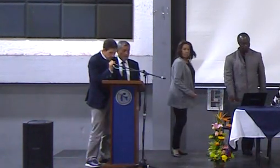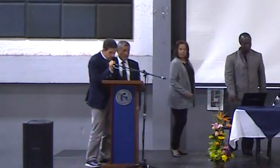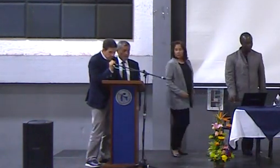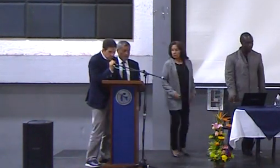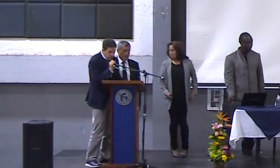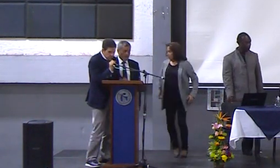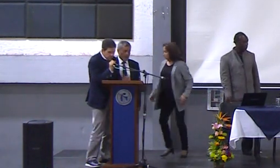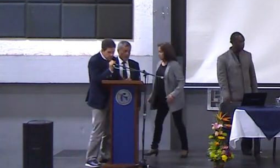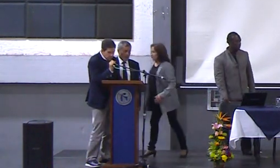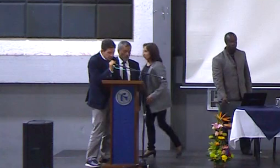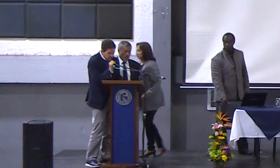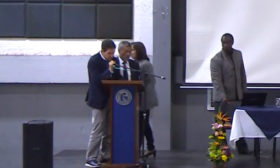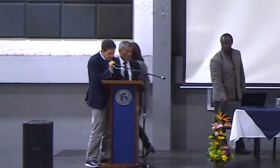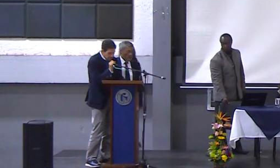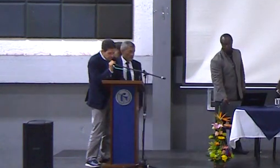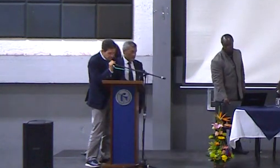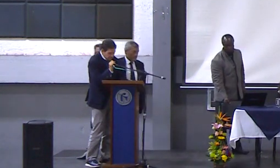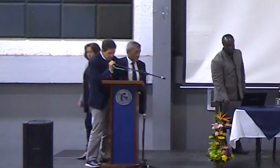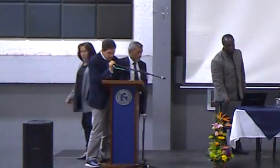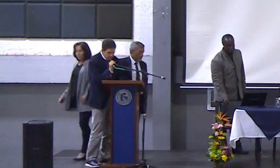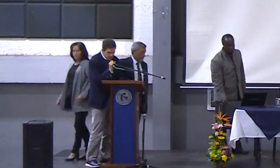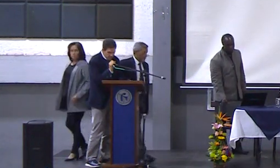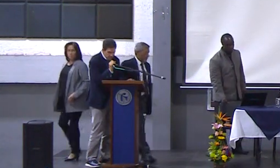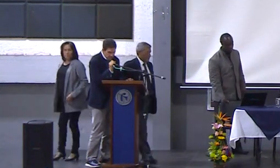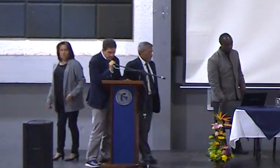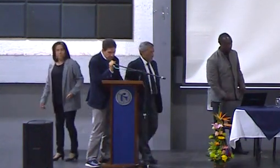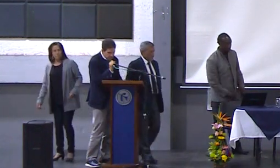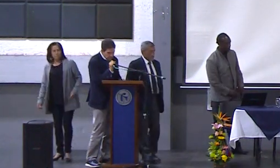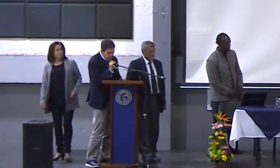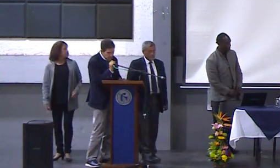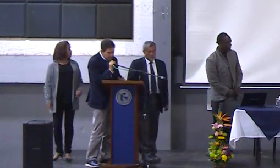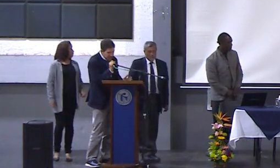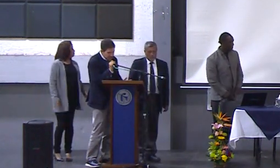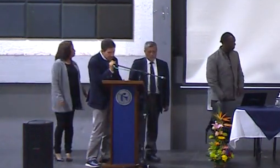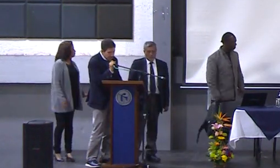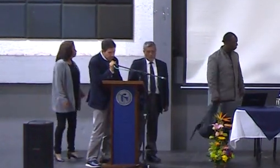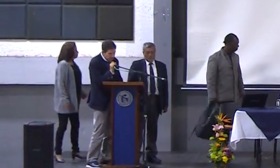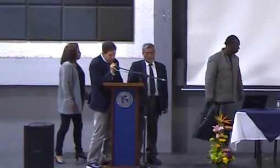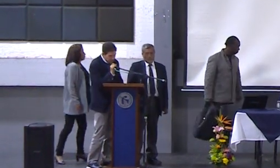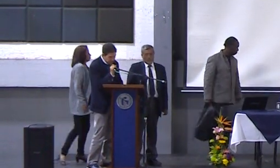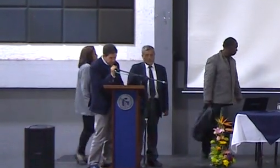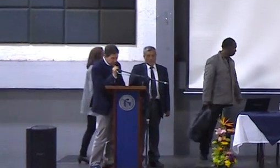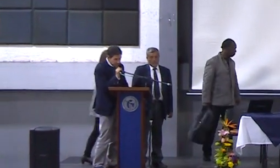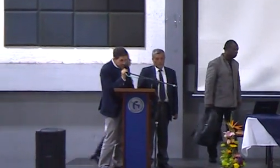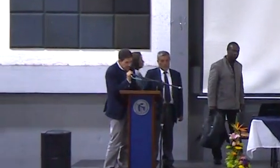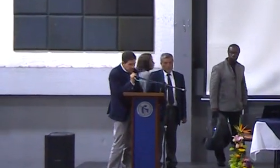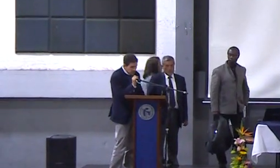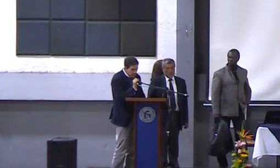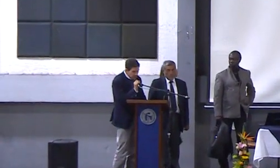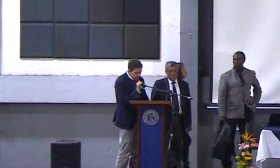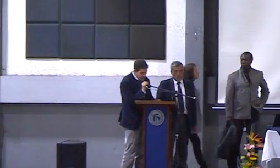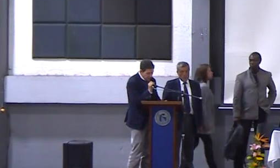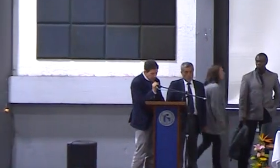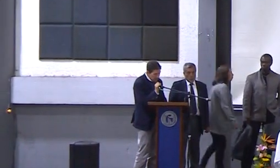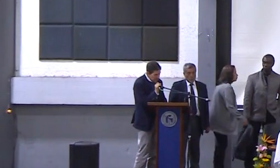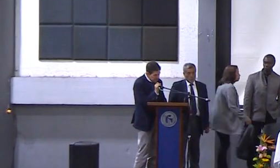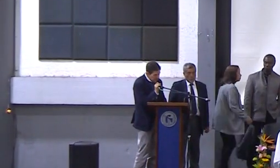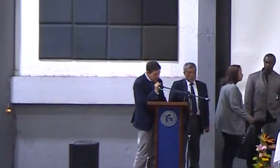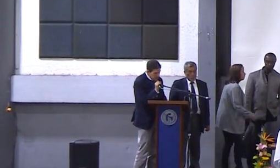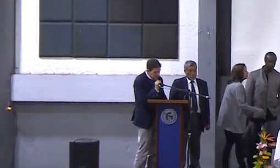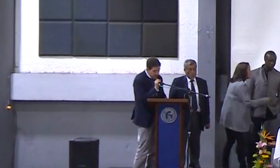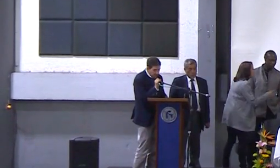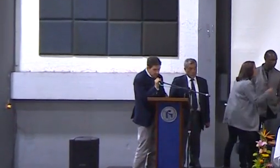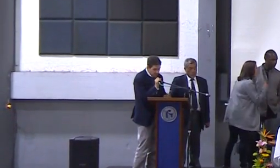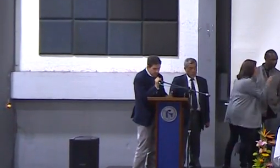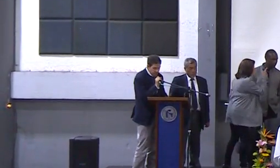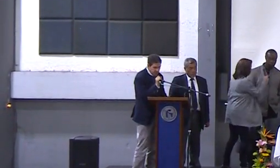un poco contextualizando es la parte final en este momentos en que está la educación física y de todas maneras a